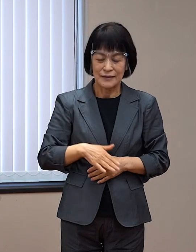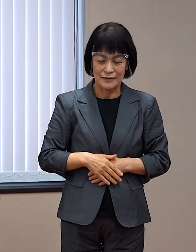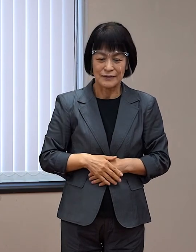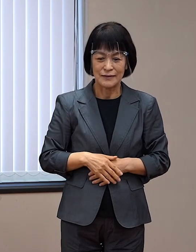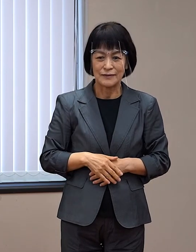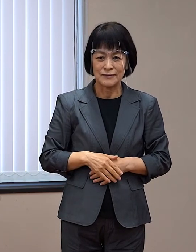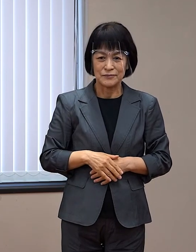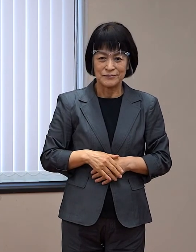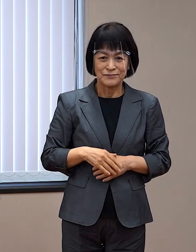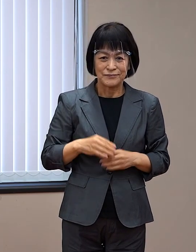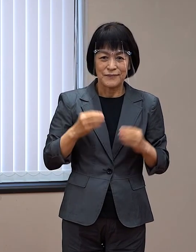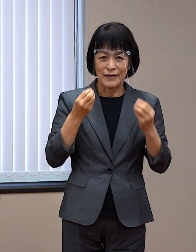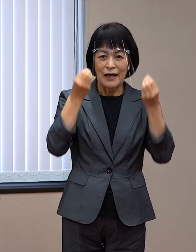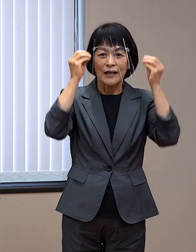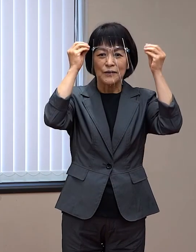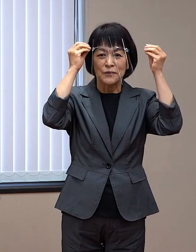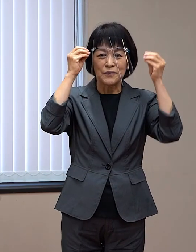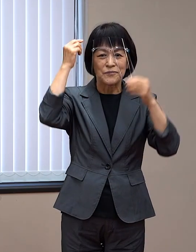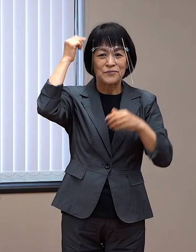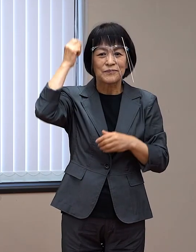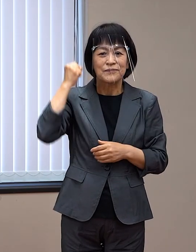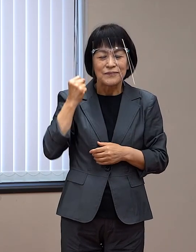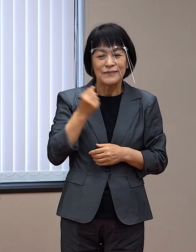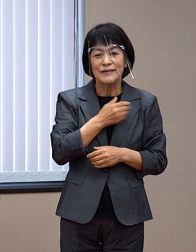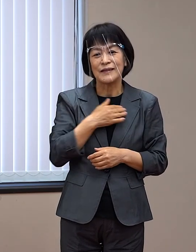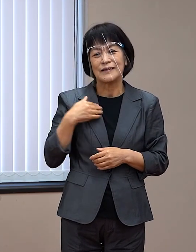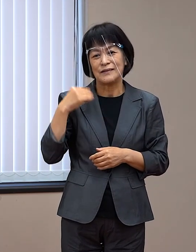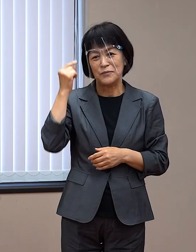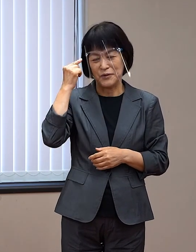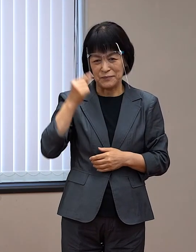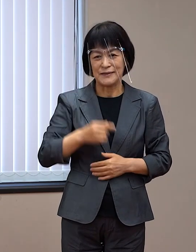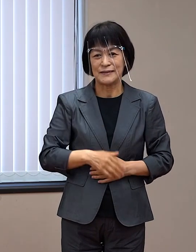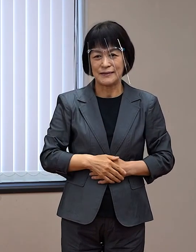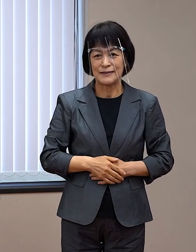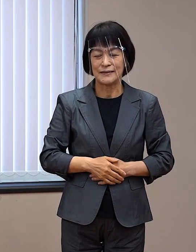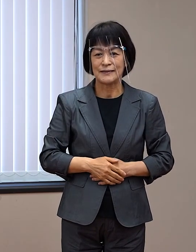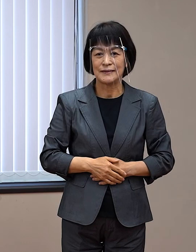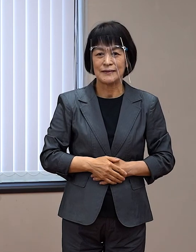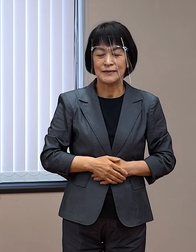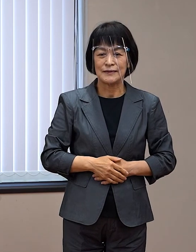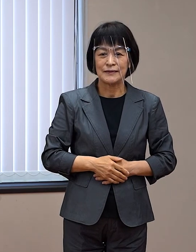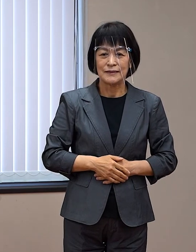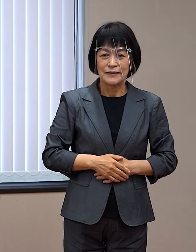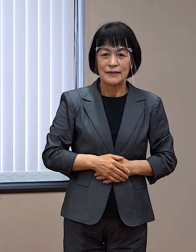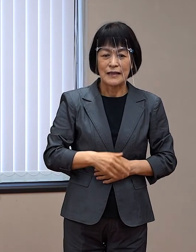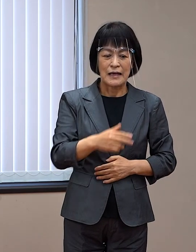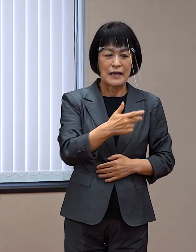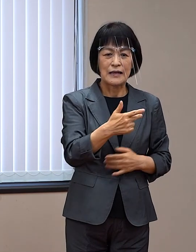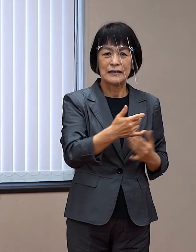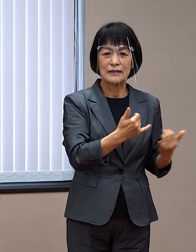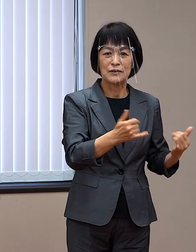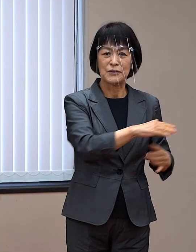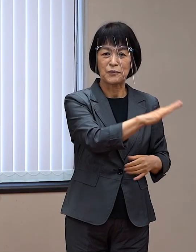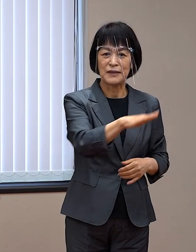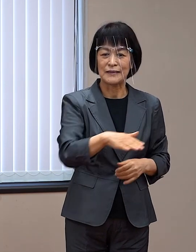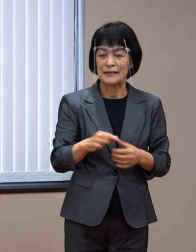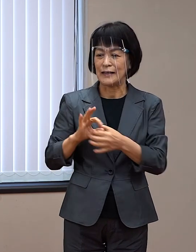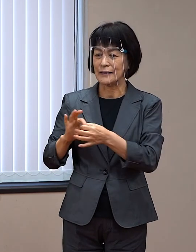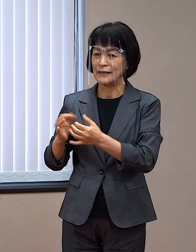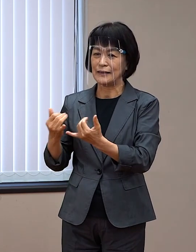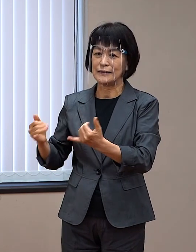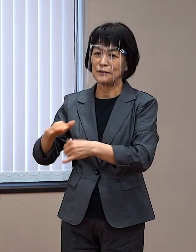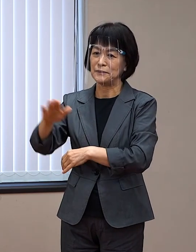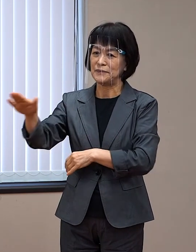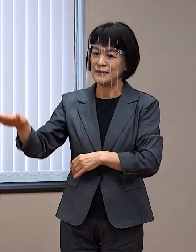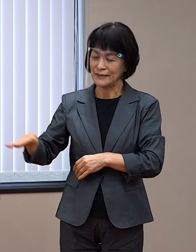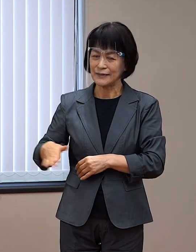から、感動を心に刻んでいただくことができたものと思っております。市民の皆さんや関係者の皆さんから